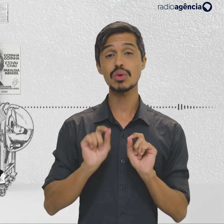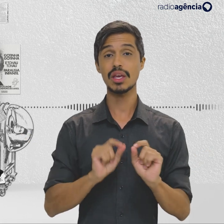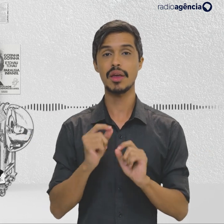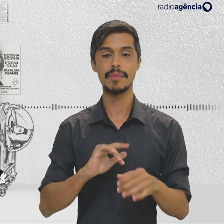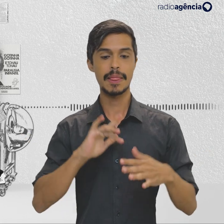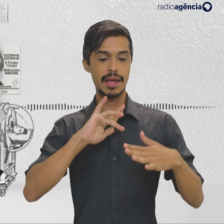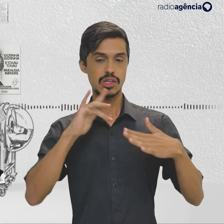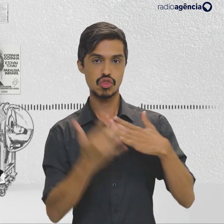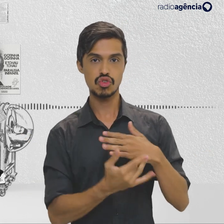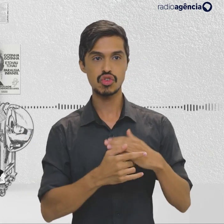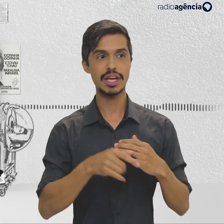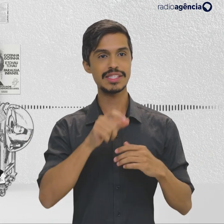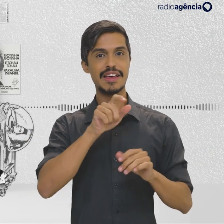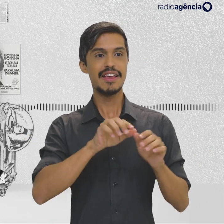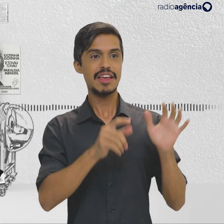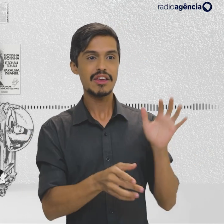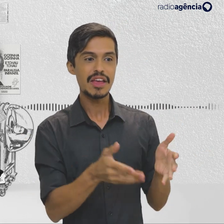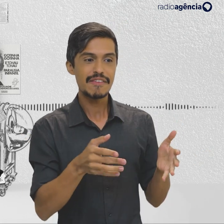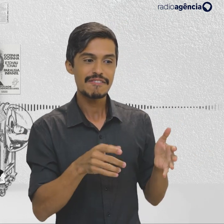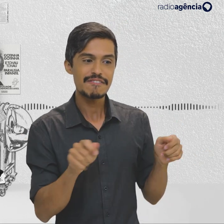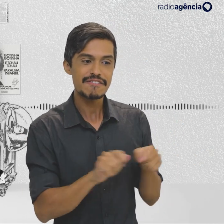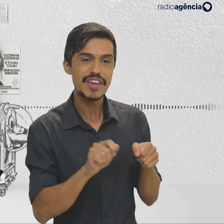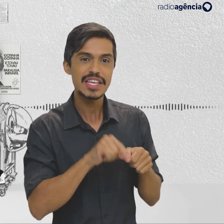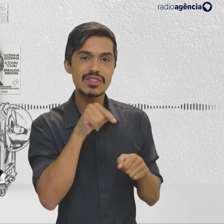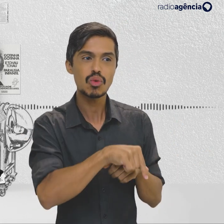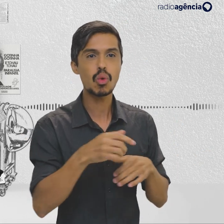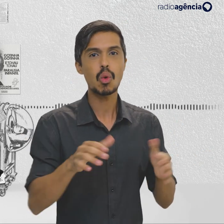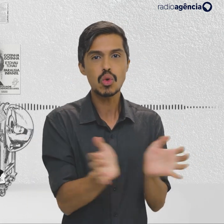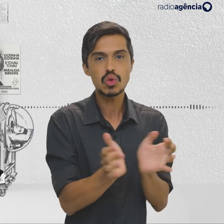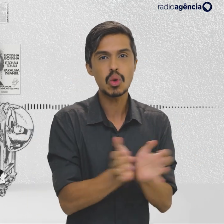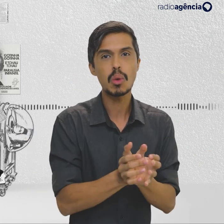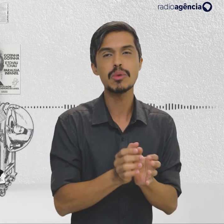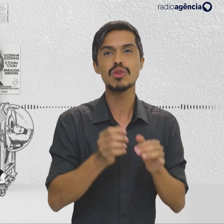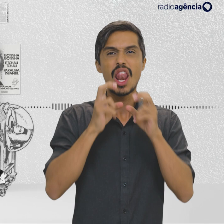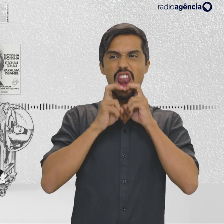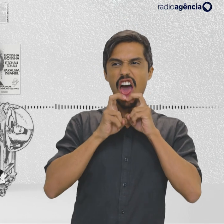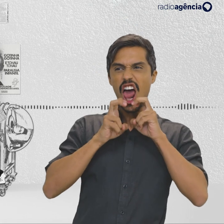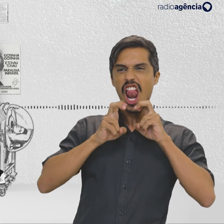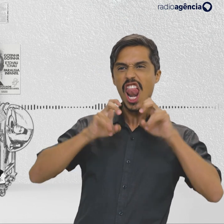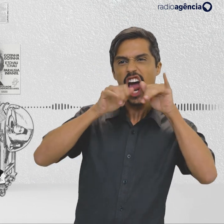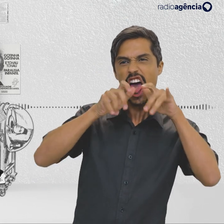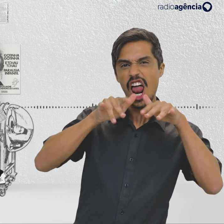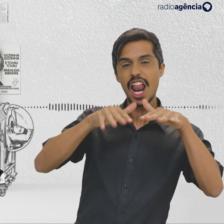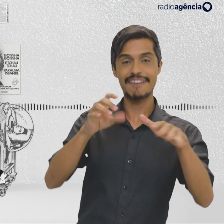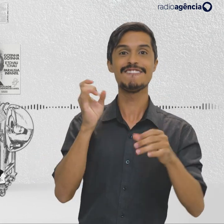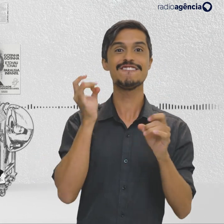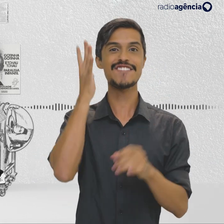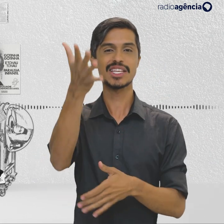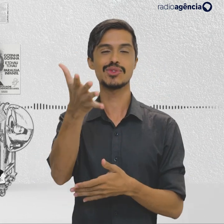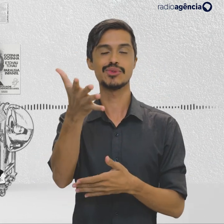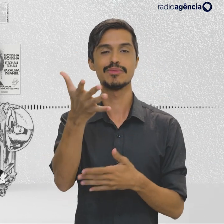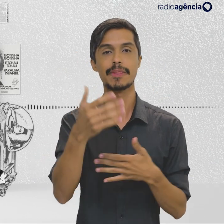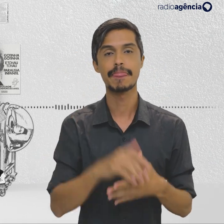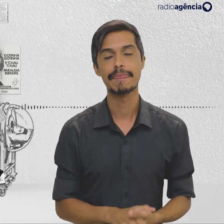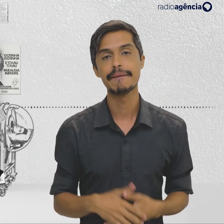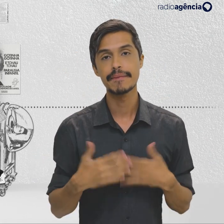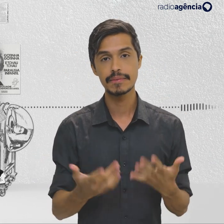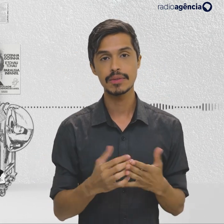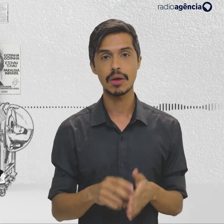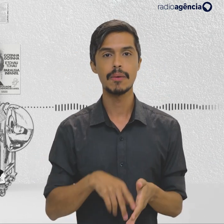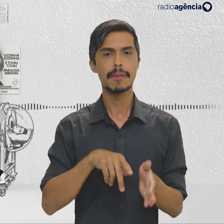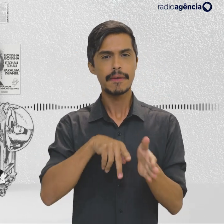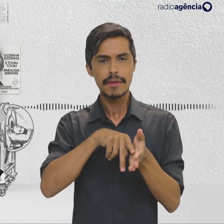dos mentirosos revivendo essas falsidades antigas e espalhando novas lorotas de acordo com o levantamento do